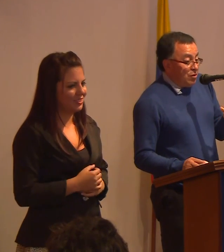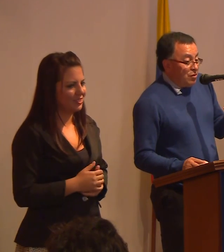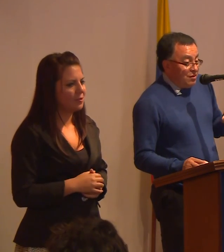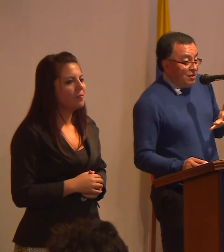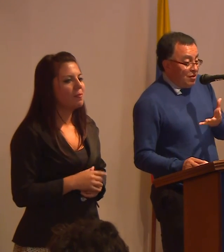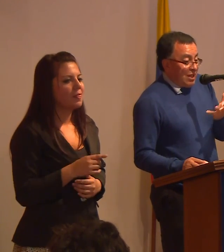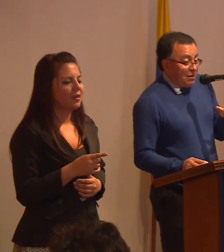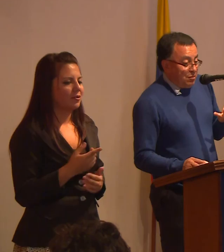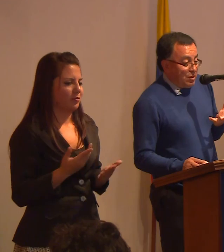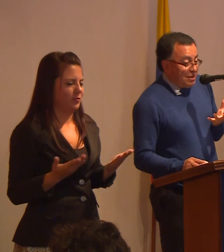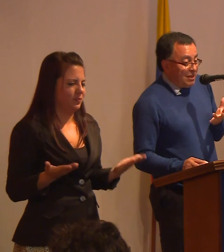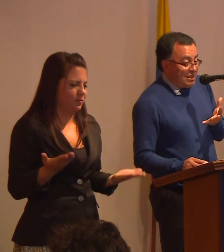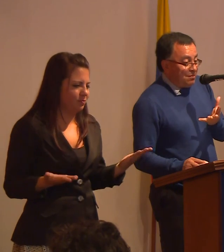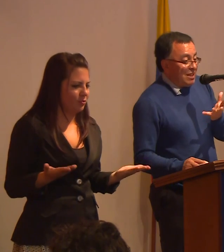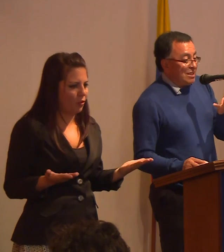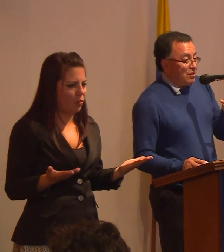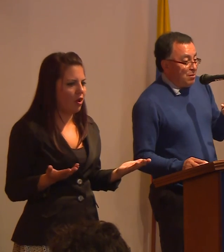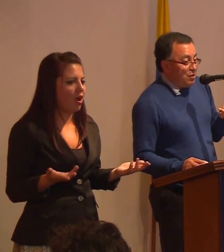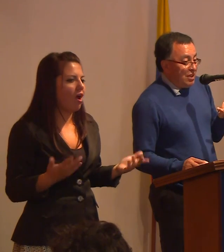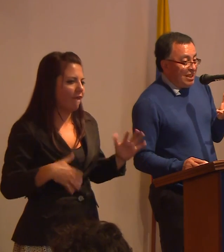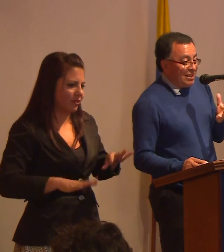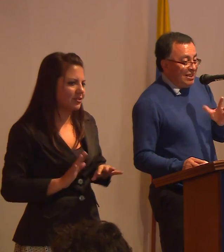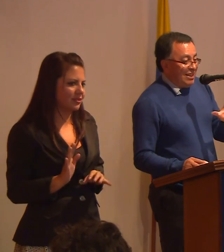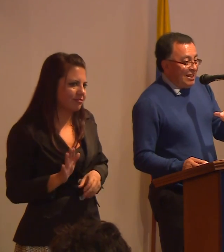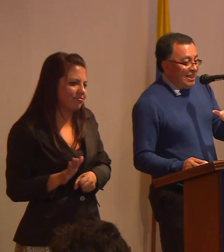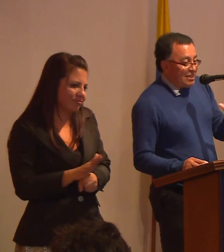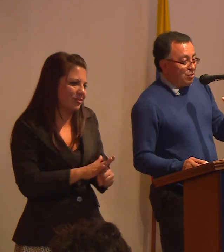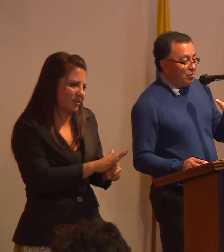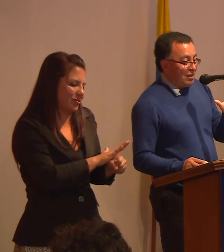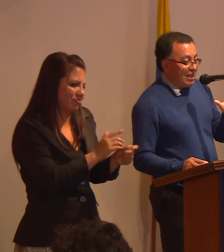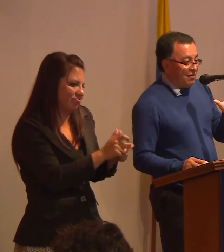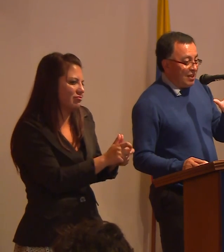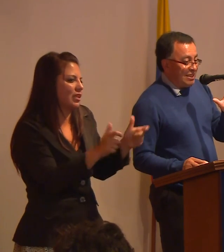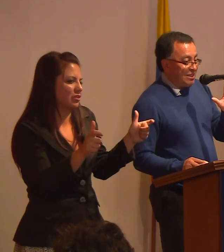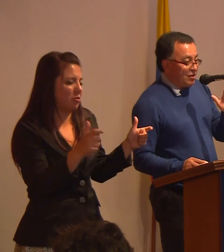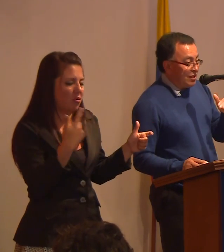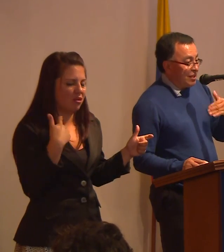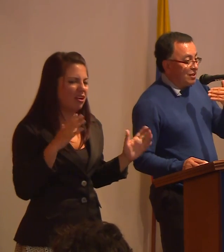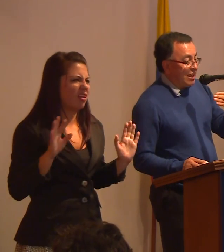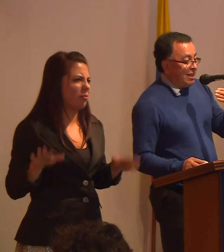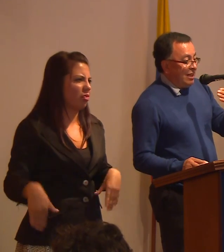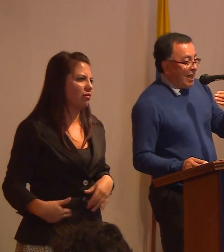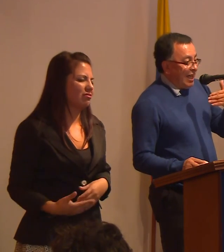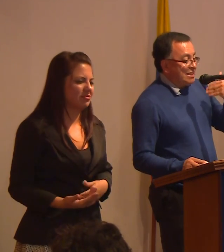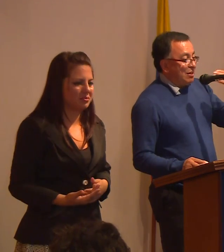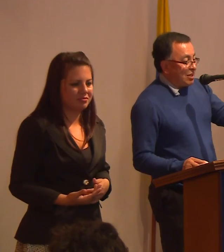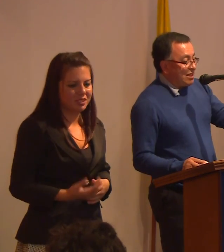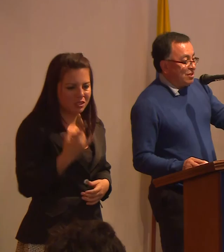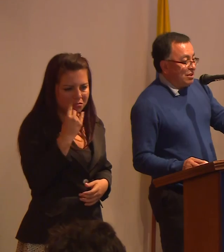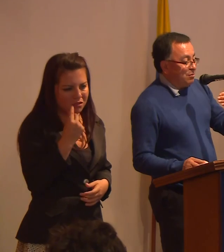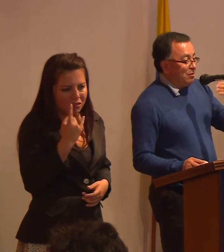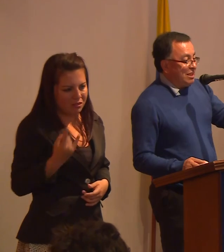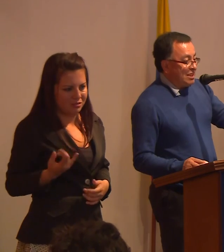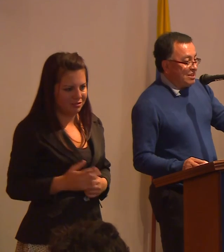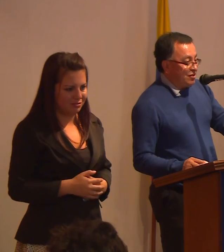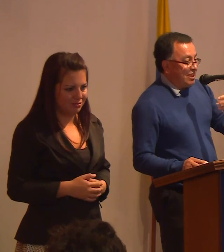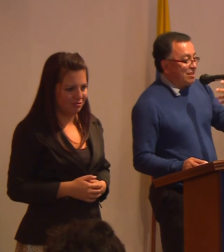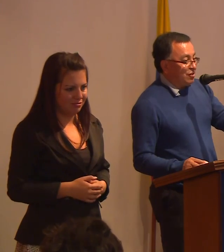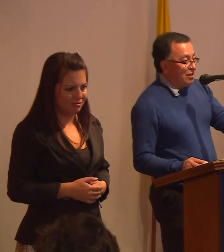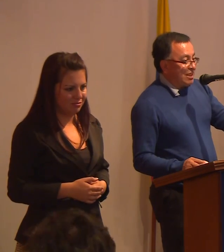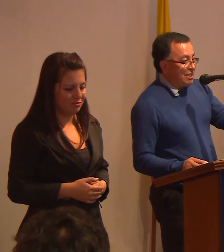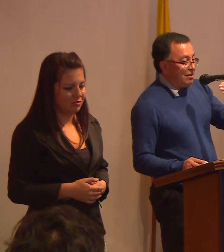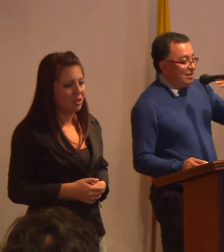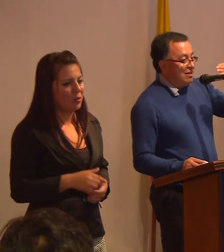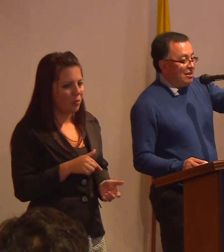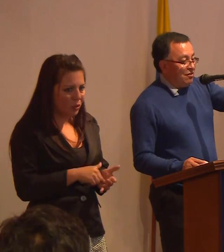contrasta un poco con lo que muchas veces pasa con la mayoría, y es como la indiferencia. Entonces yo creo que esta ocasión de movilización, de